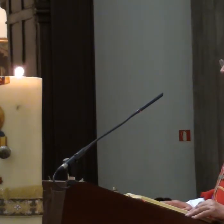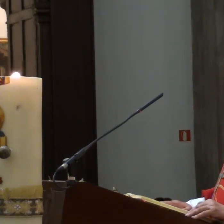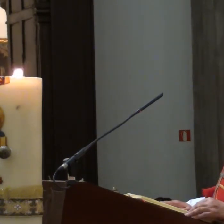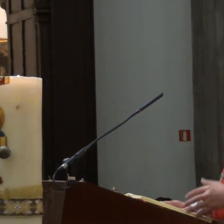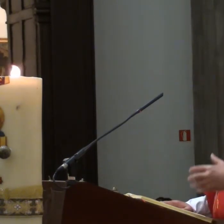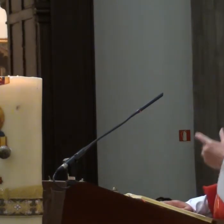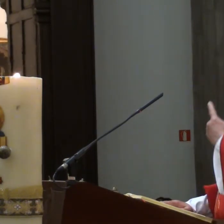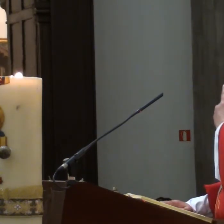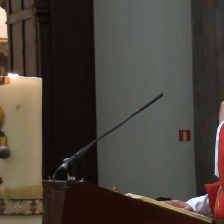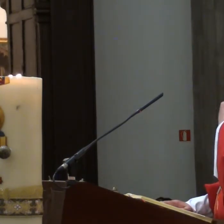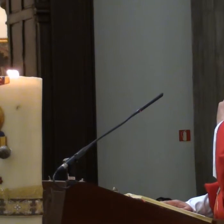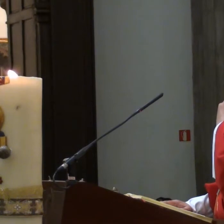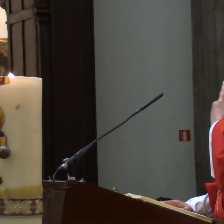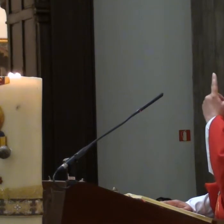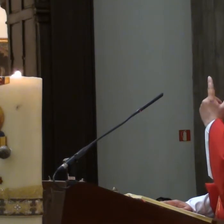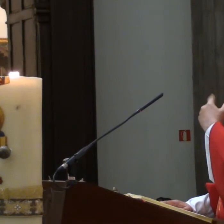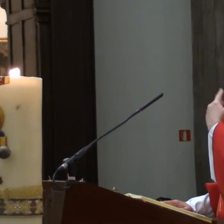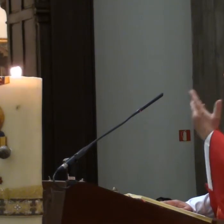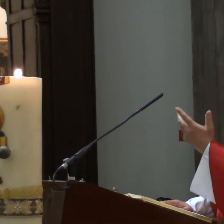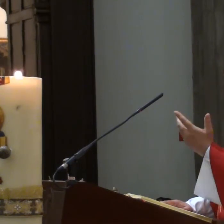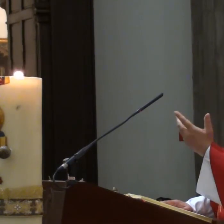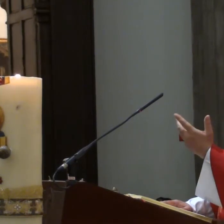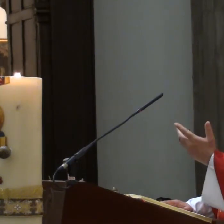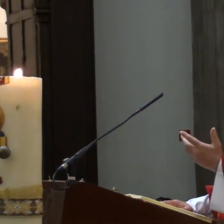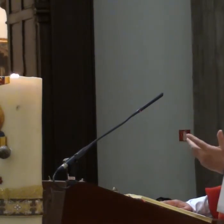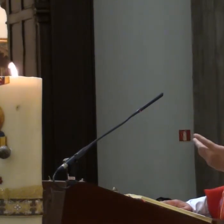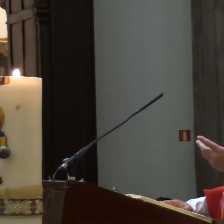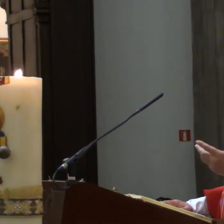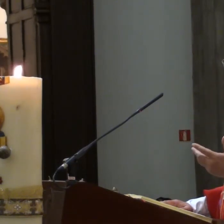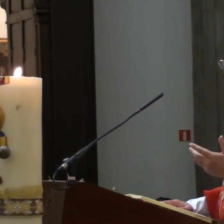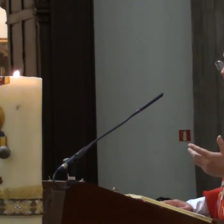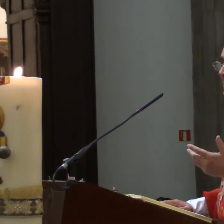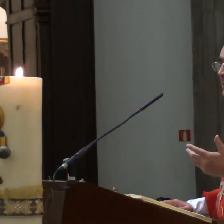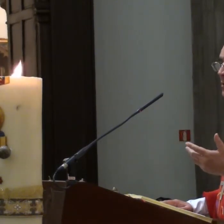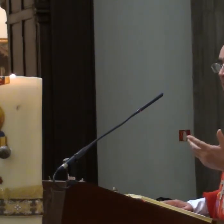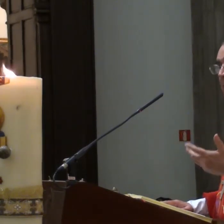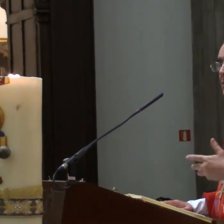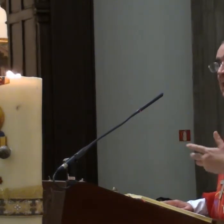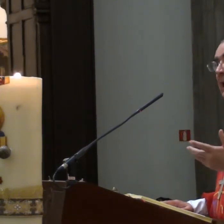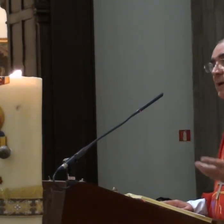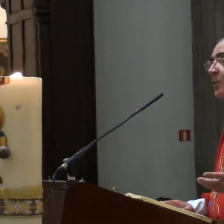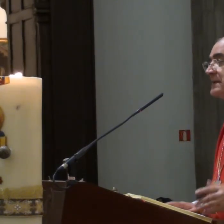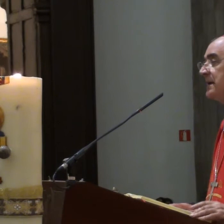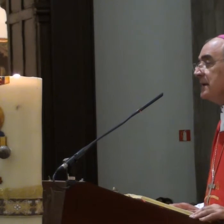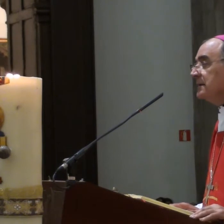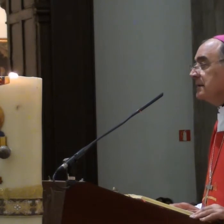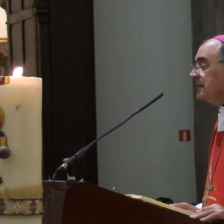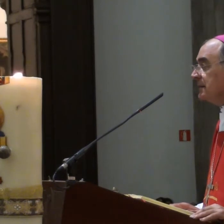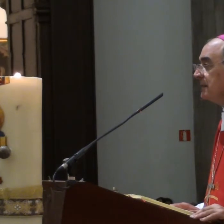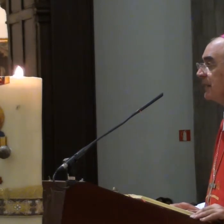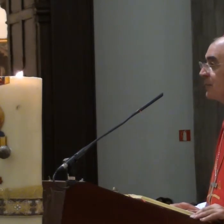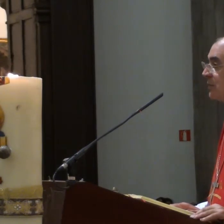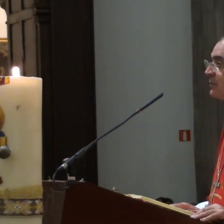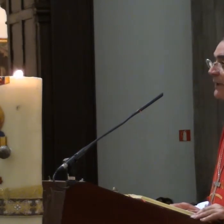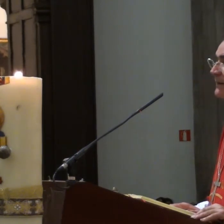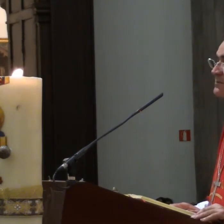de cómo los hombres que tenemos la lengua para comunicarnos conseguimos que la lengua sea